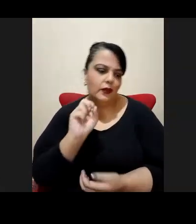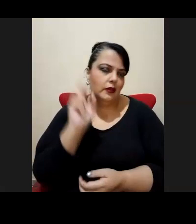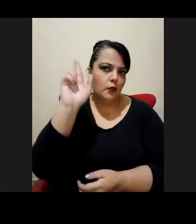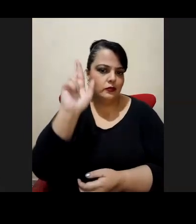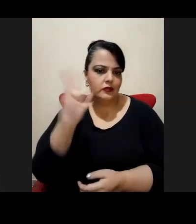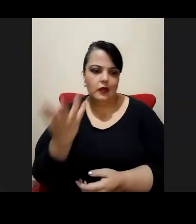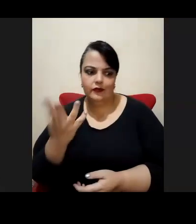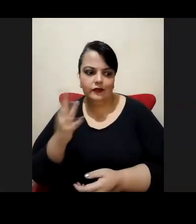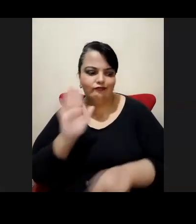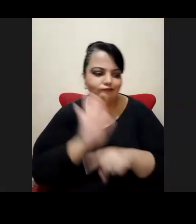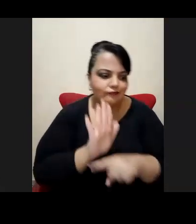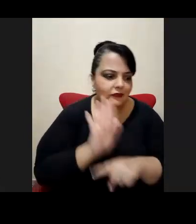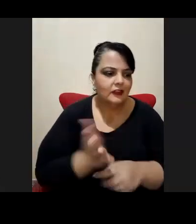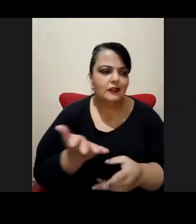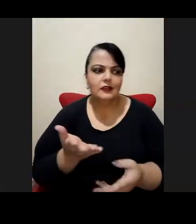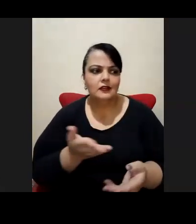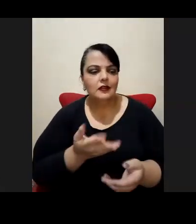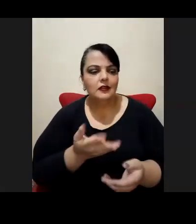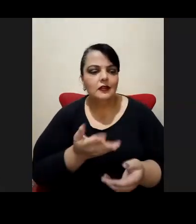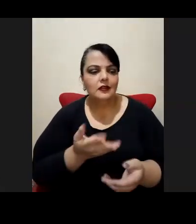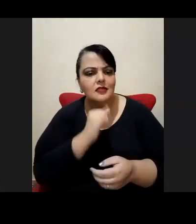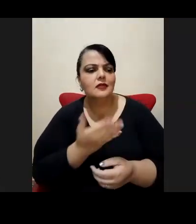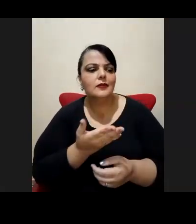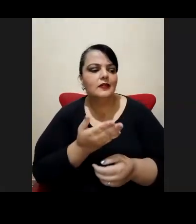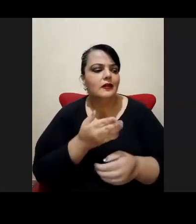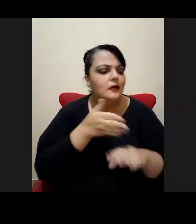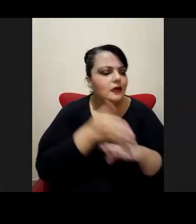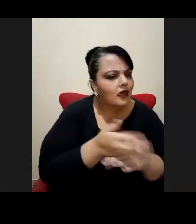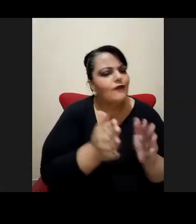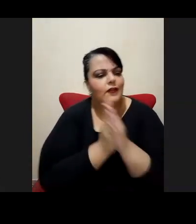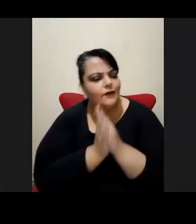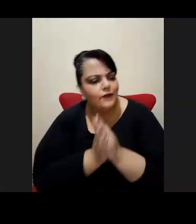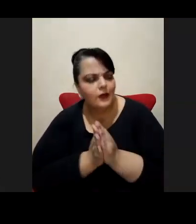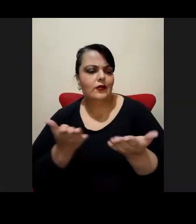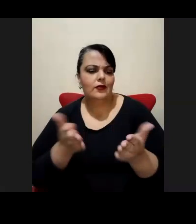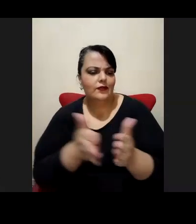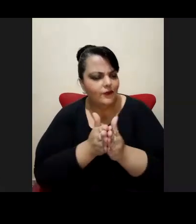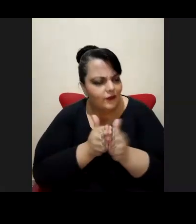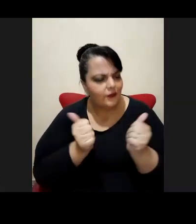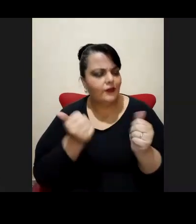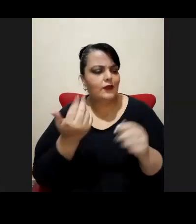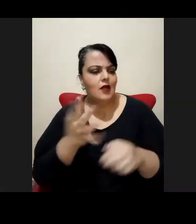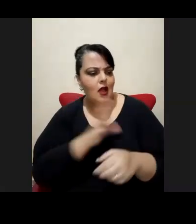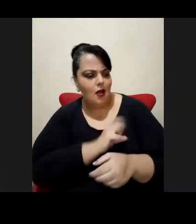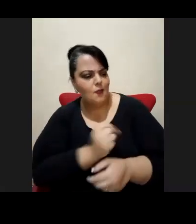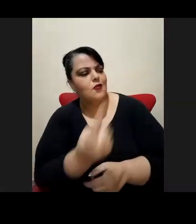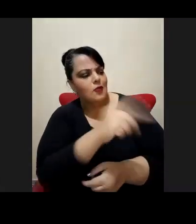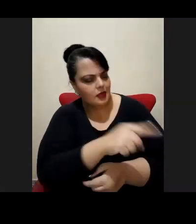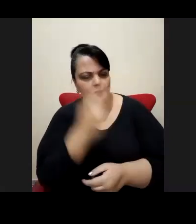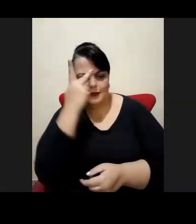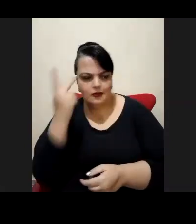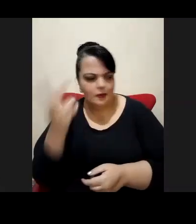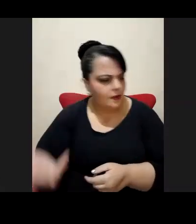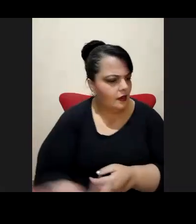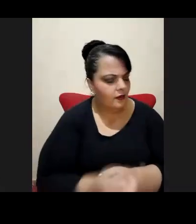a pessoa por quem o adolescente se apaixonou e dizer, olha, por favor, apaixone-se por ele ou por ela também, porque ele é uma pessoa incrível, ele é maravilhoso,